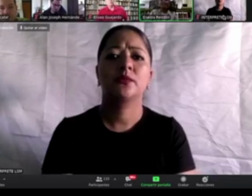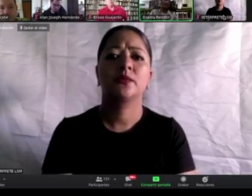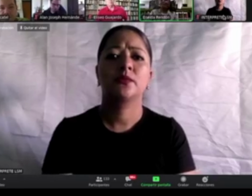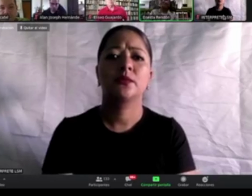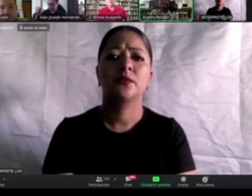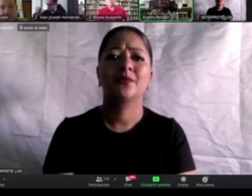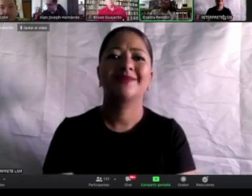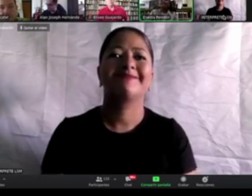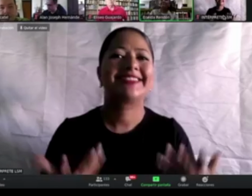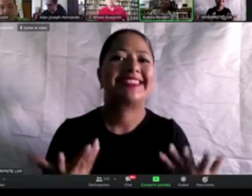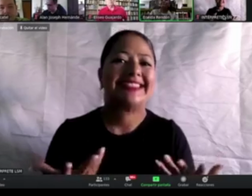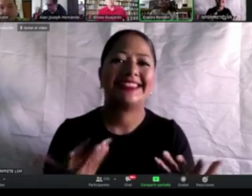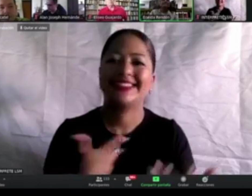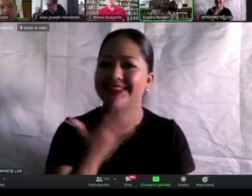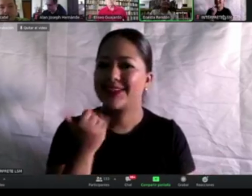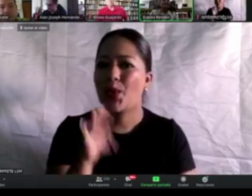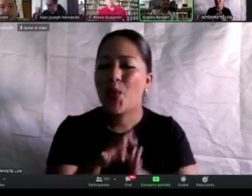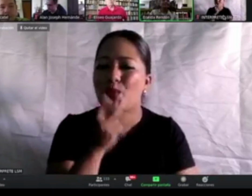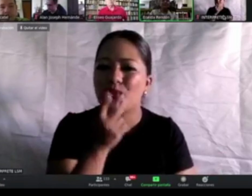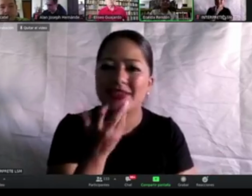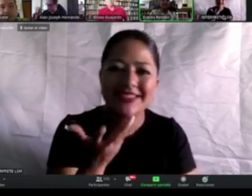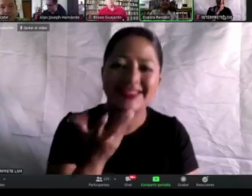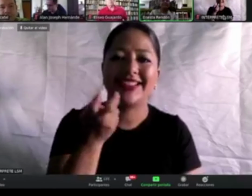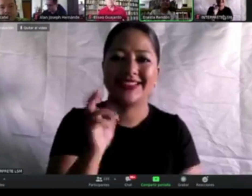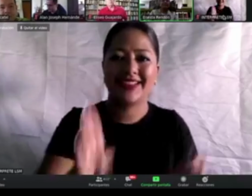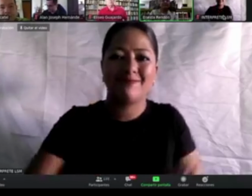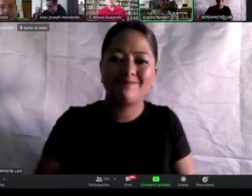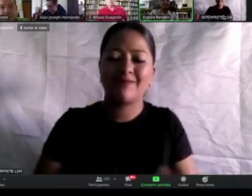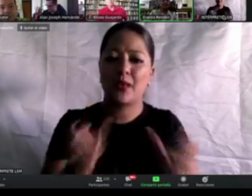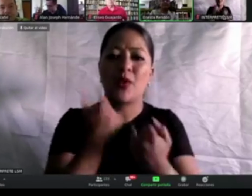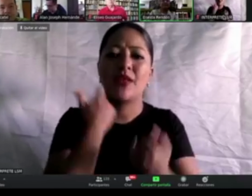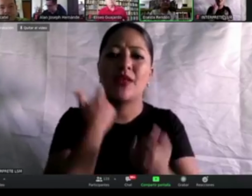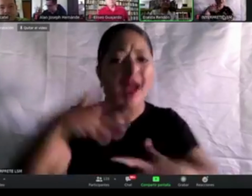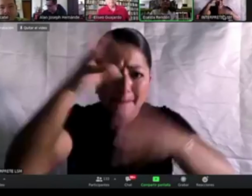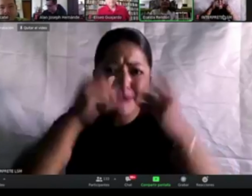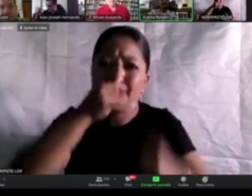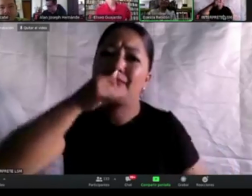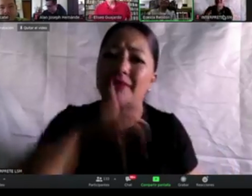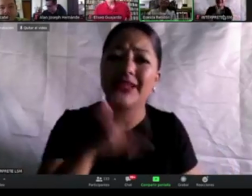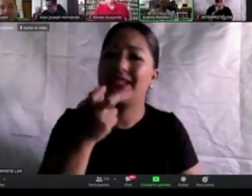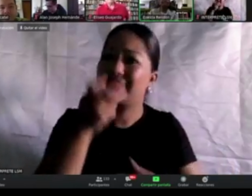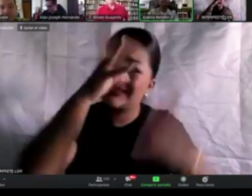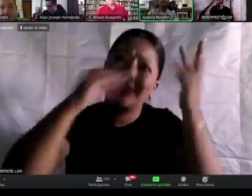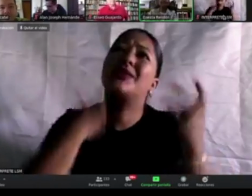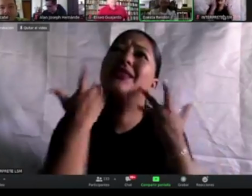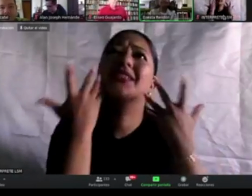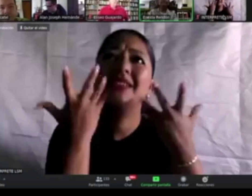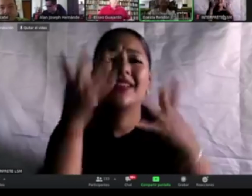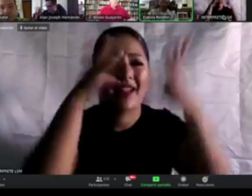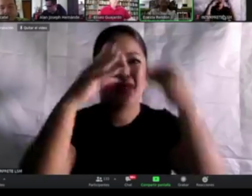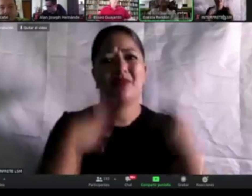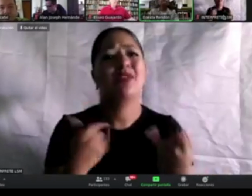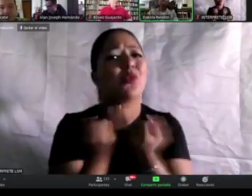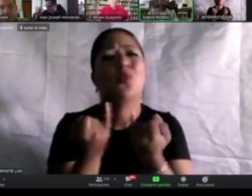¿cómo decirlo? Pues esa actitud de que queremos aprender y que queremos estar en esos mismos espacios